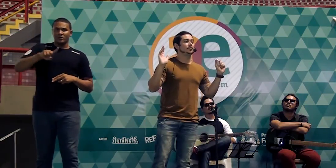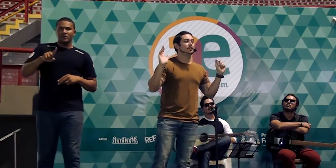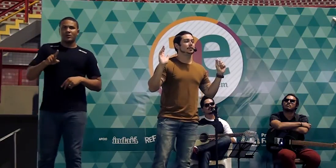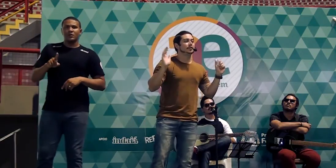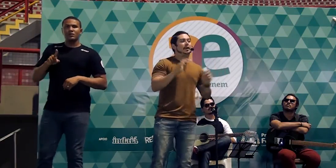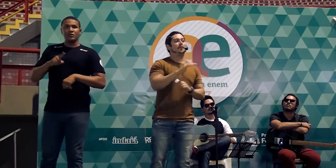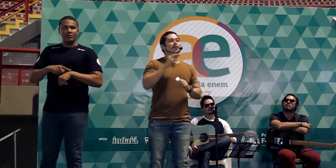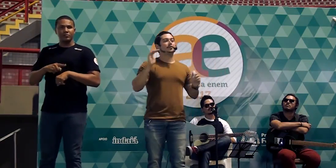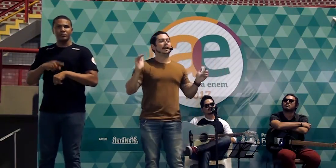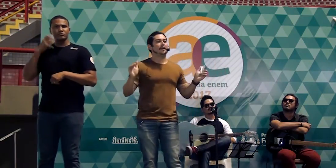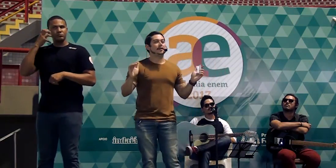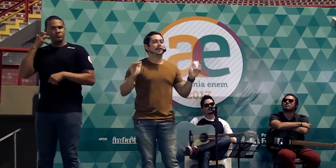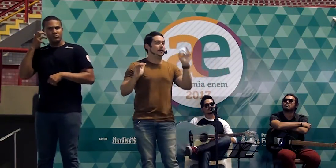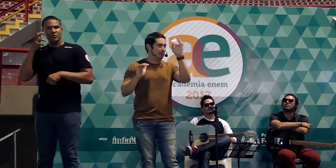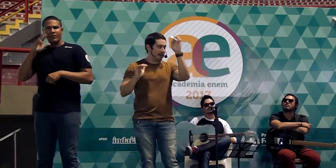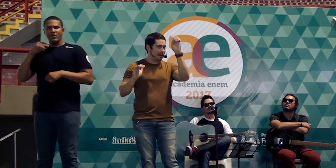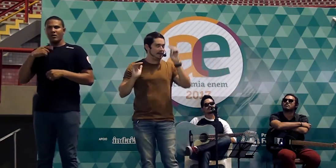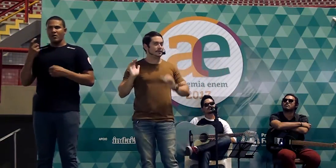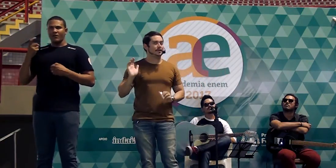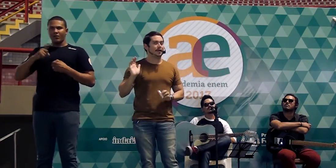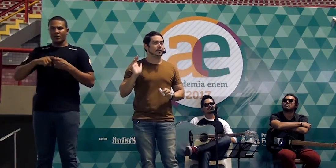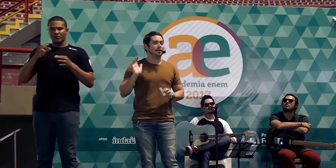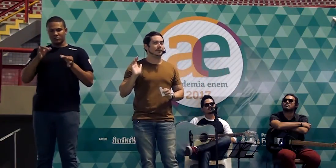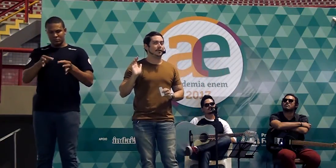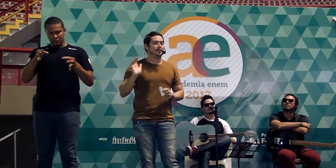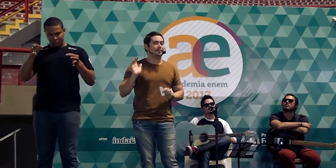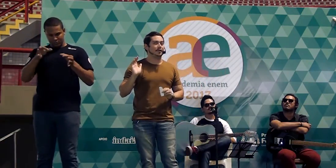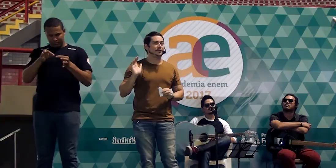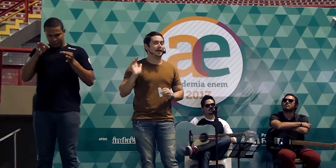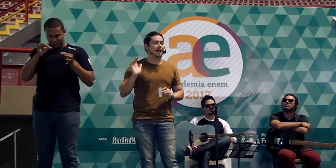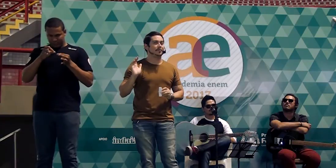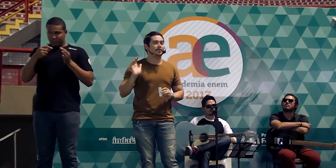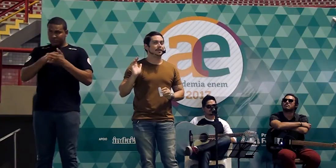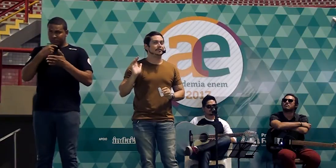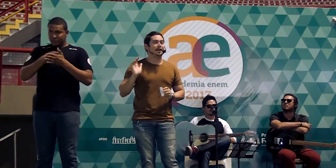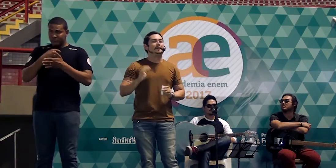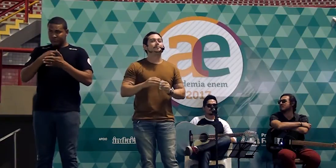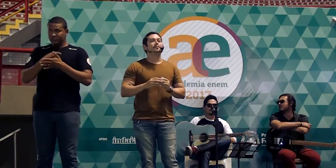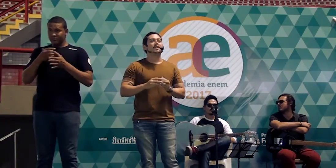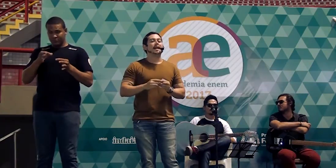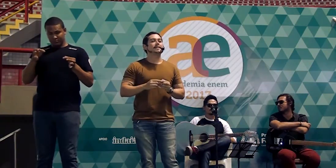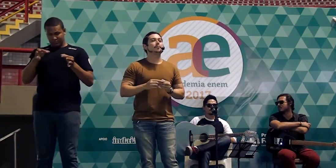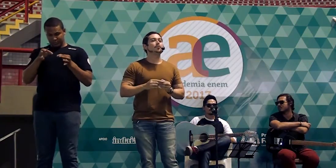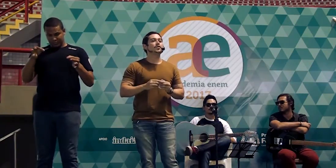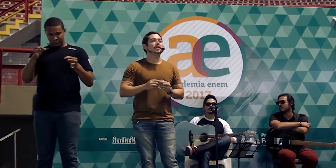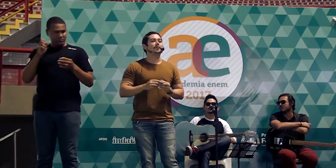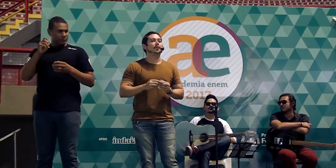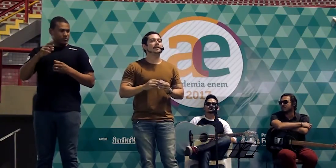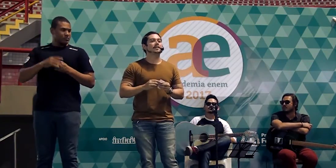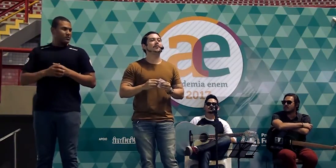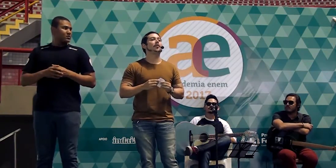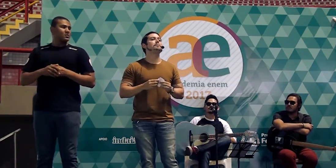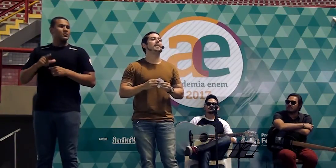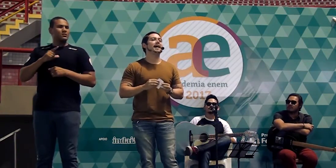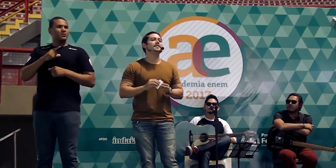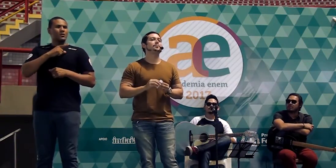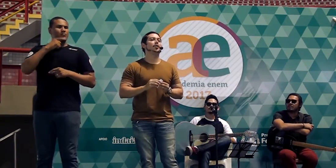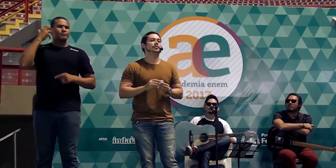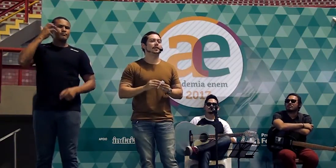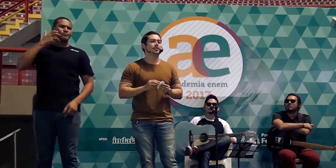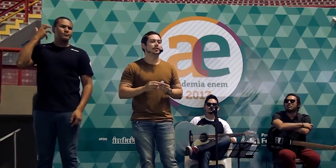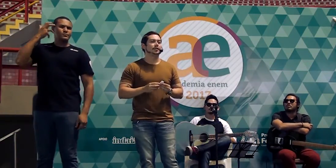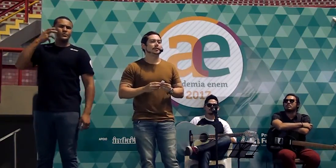esta música, que eu vou voltar a analisá-la, vou pegar aqui se tem alguma informação para nós falarmos, tá? Essa música foi uma das que foi